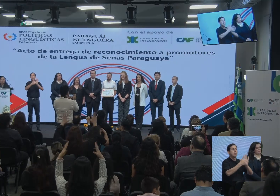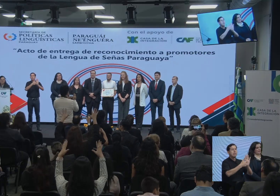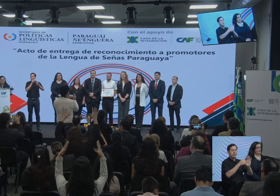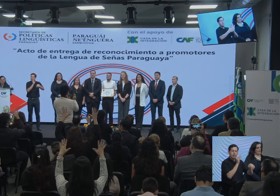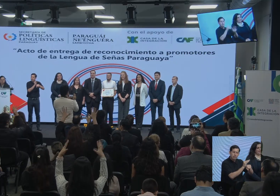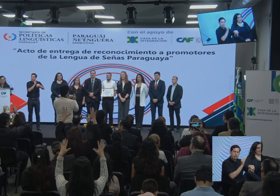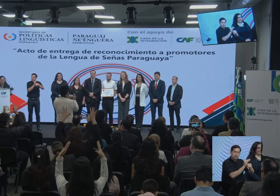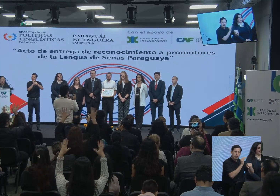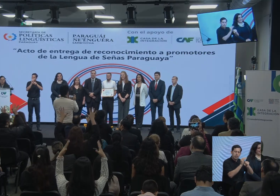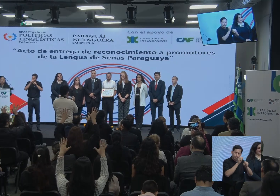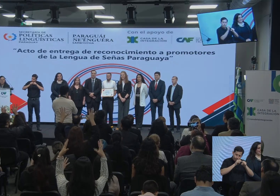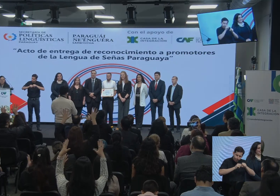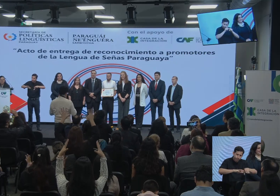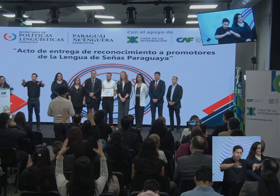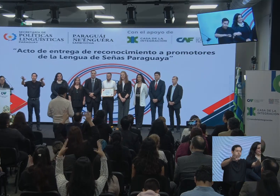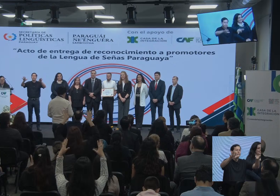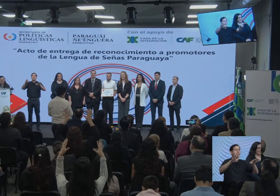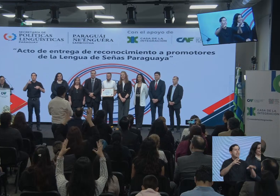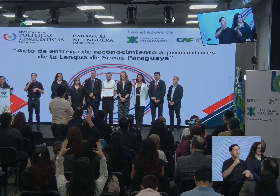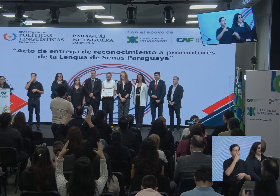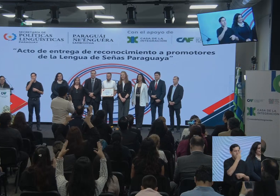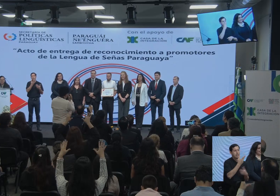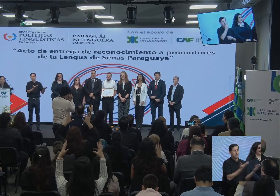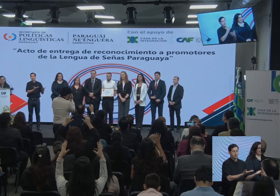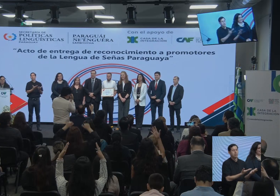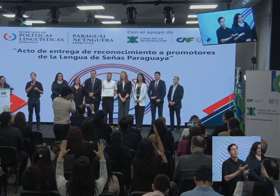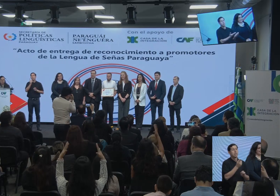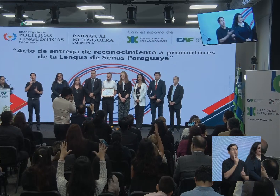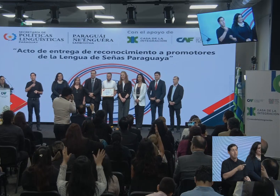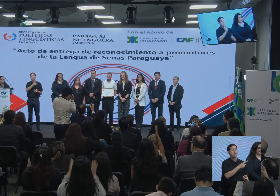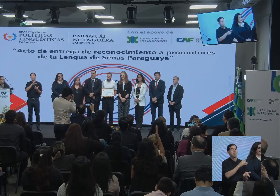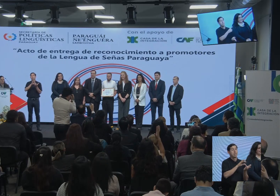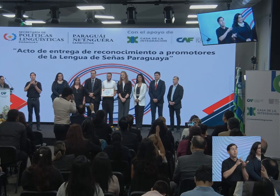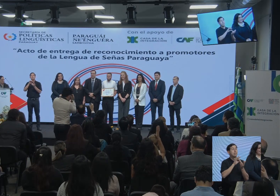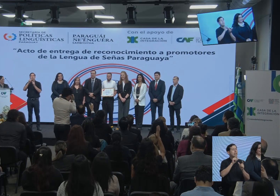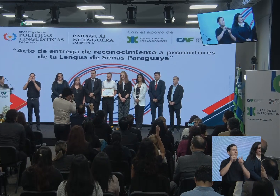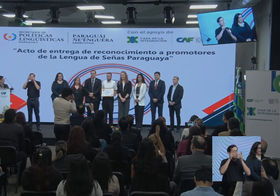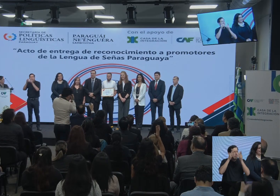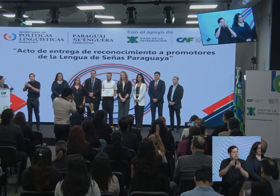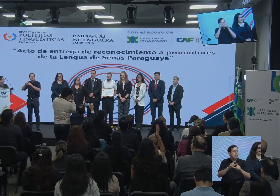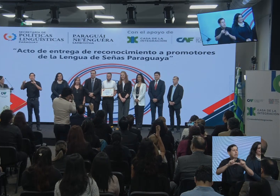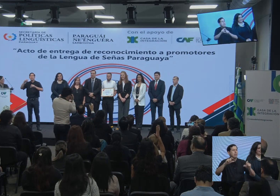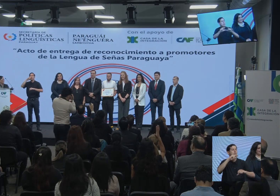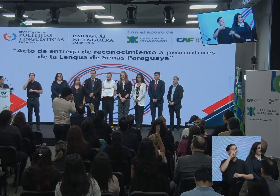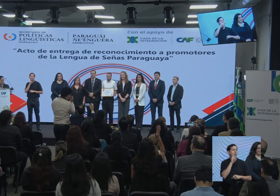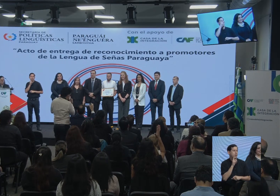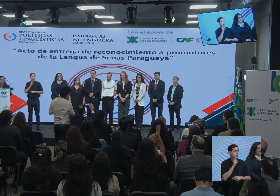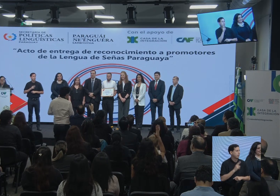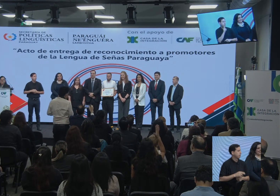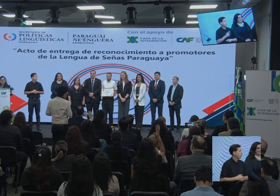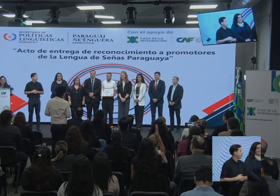señas en diversos ámbitos y en especial en el ámbito educativo.